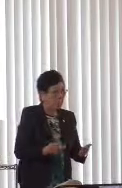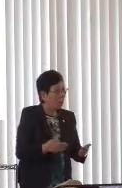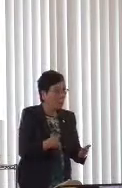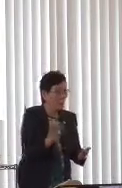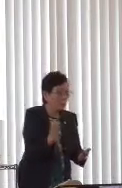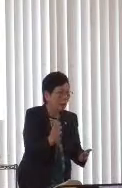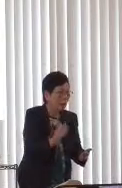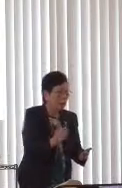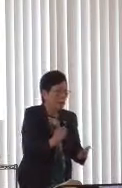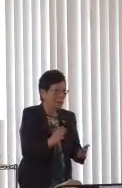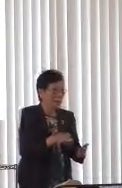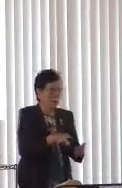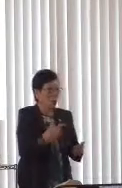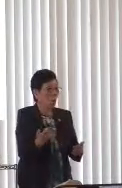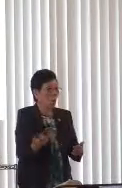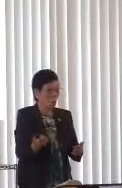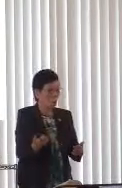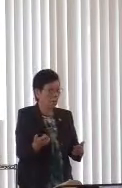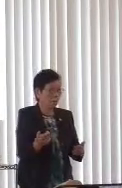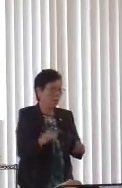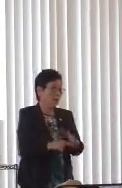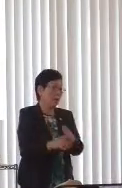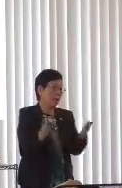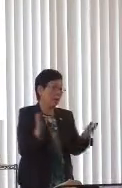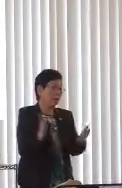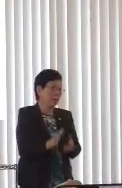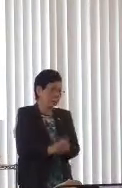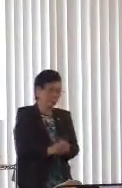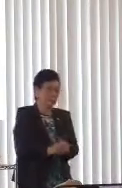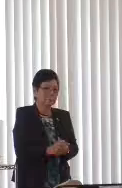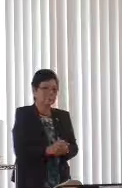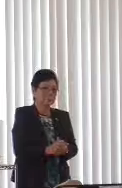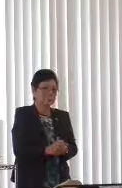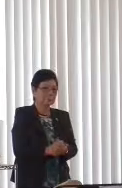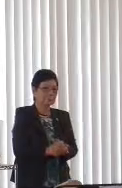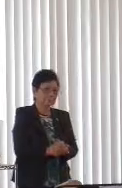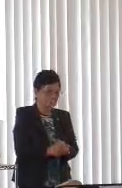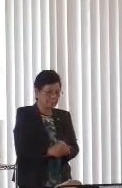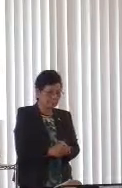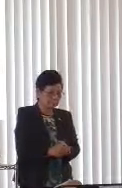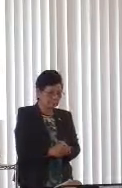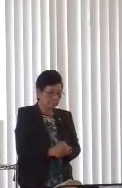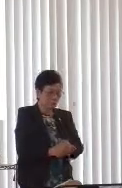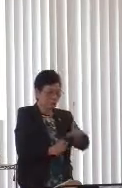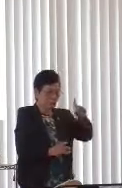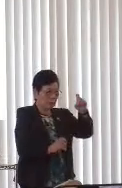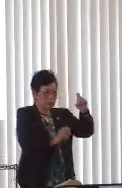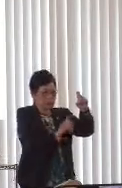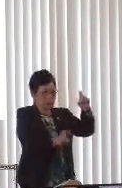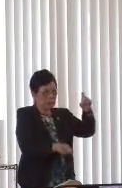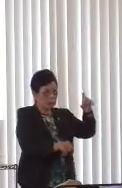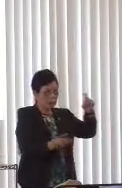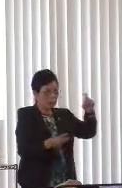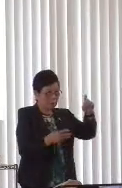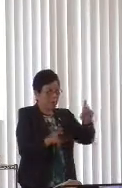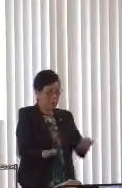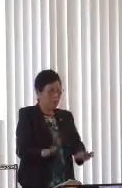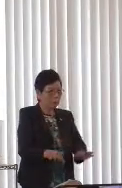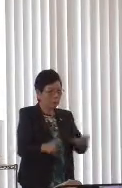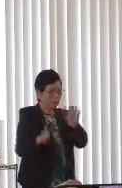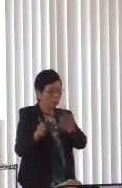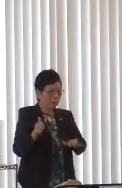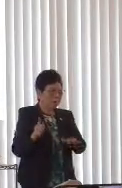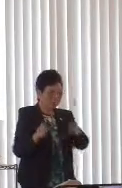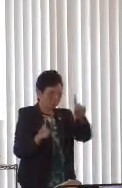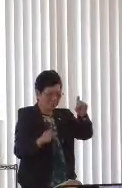そういえば2013年の10月3日にそういう話を聞いたけれども、あの時は何とかしようと思い